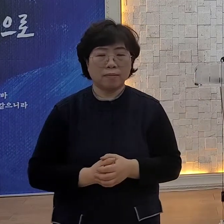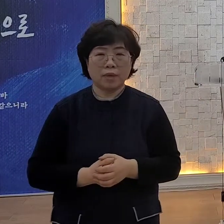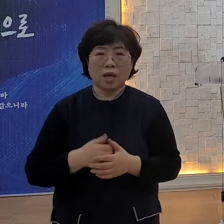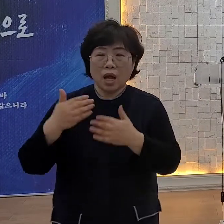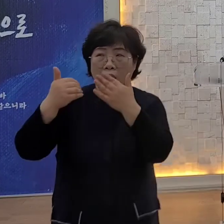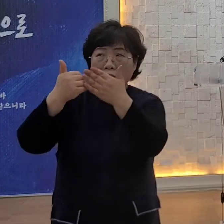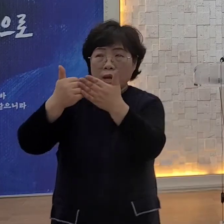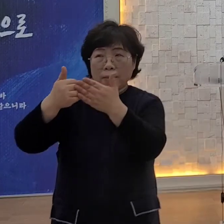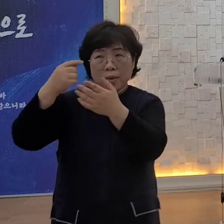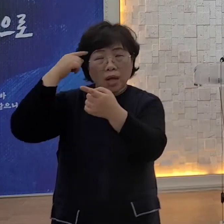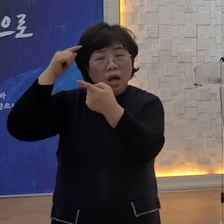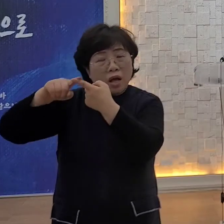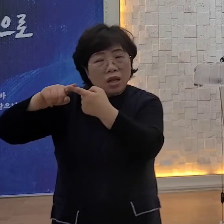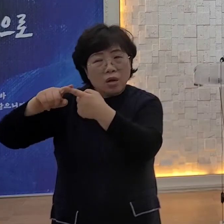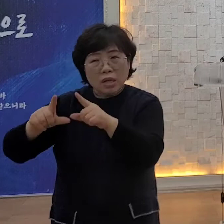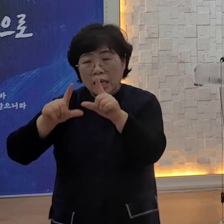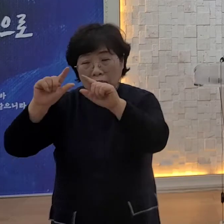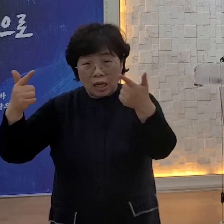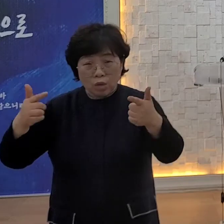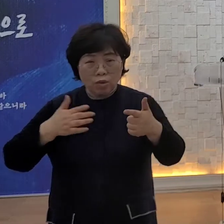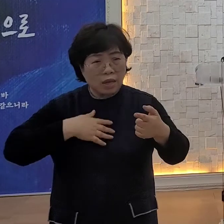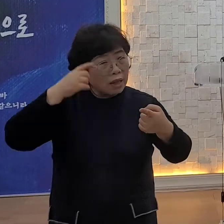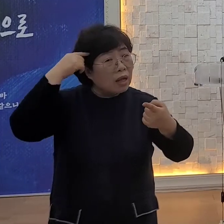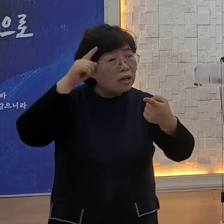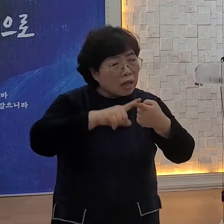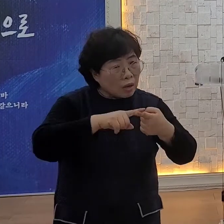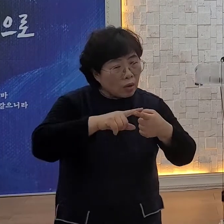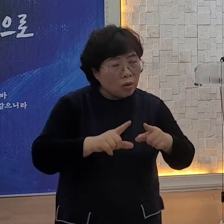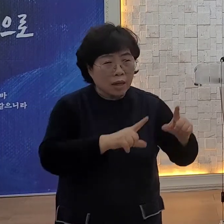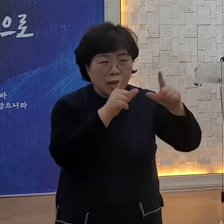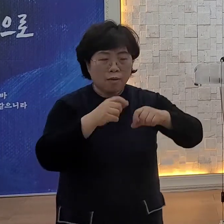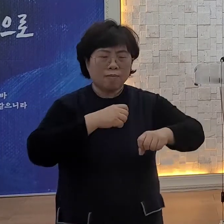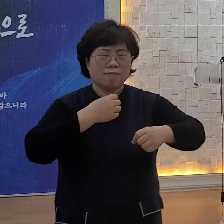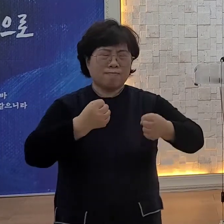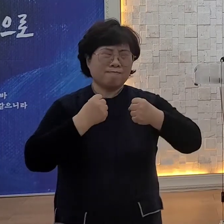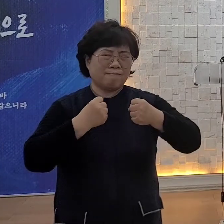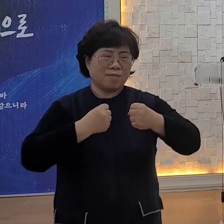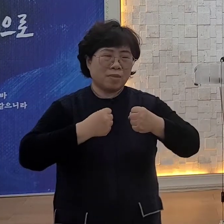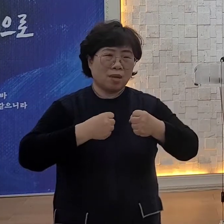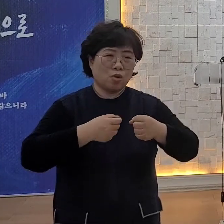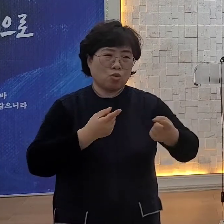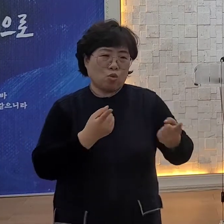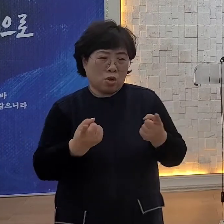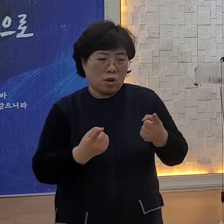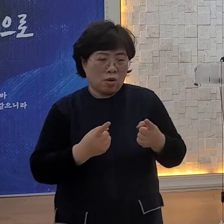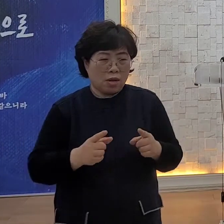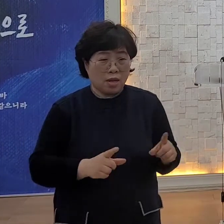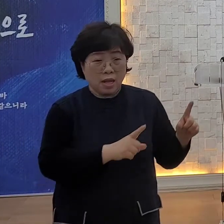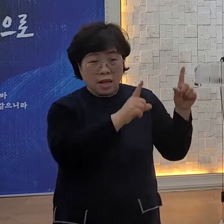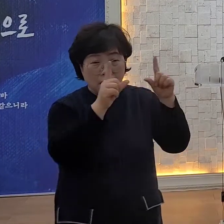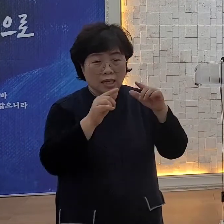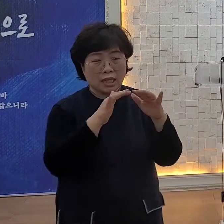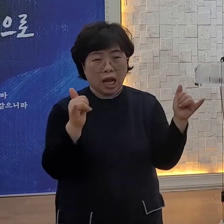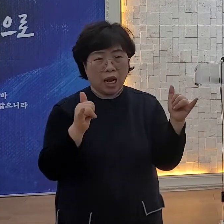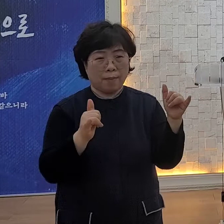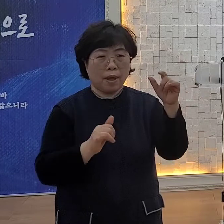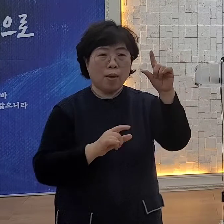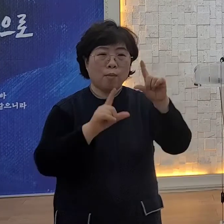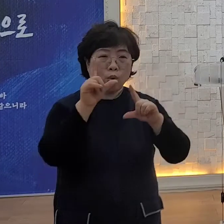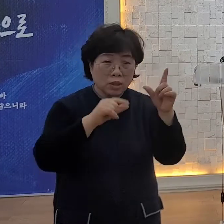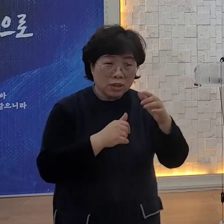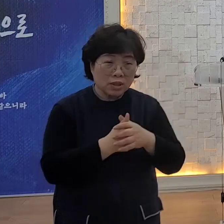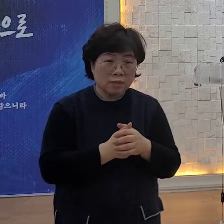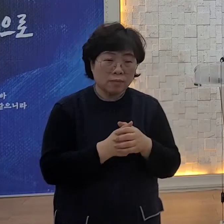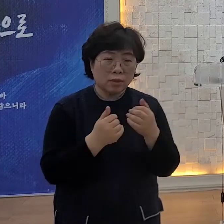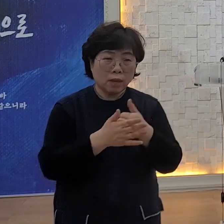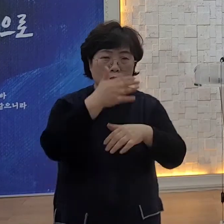마음대로. 내 마음대로, 내 힘대로 내 인생을 컨트롤하면서 살 수 있다고 그렇게 자신하다가 그